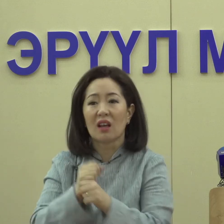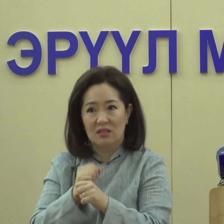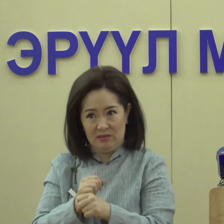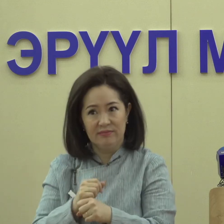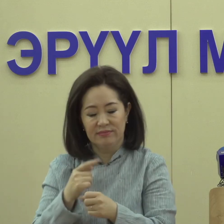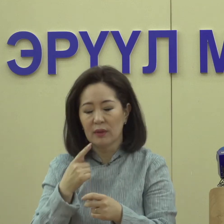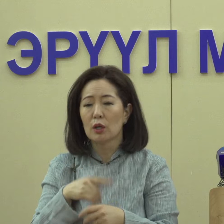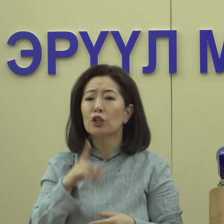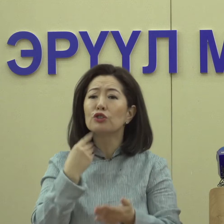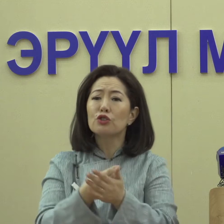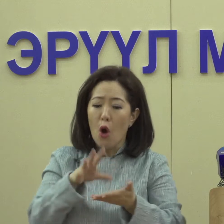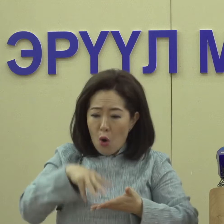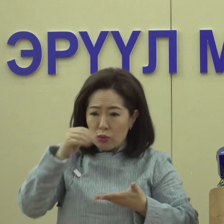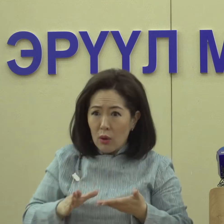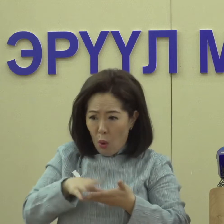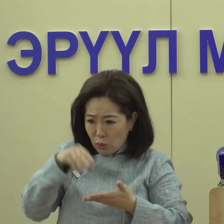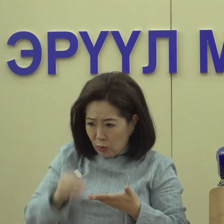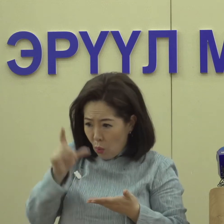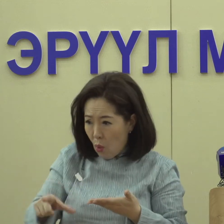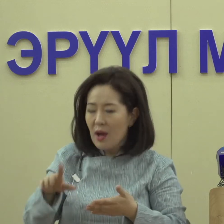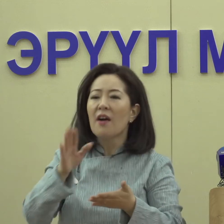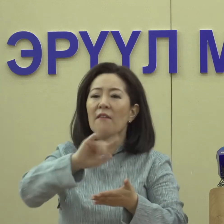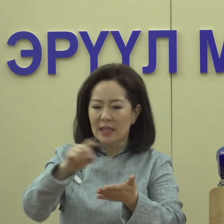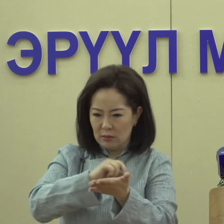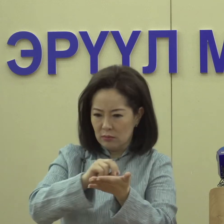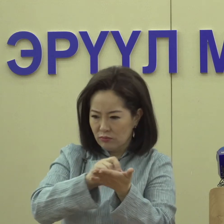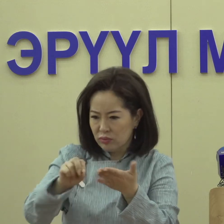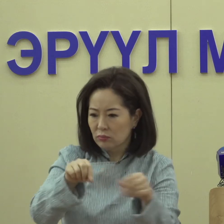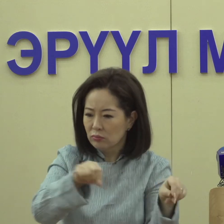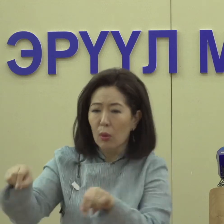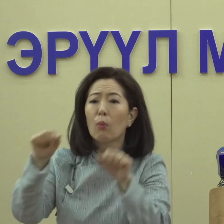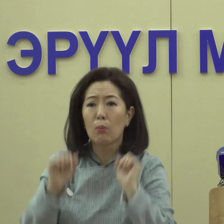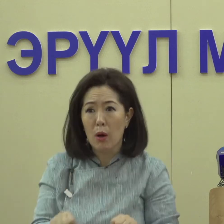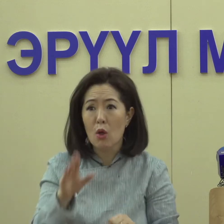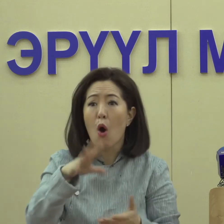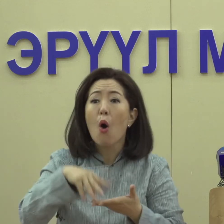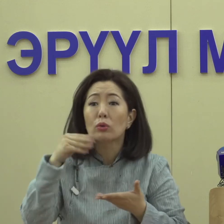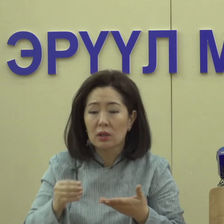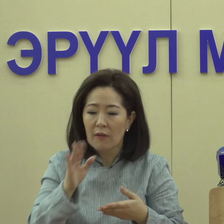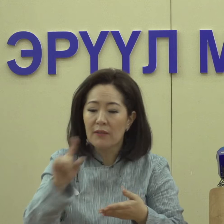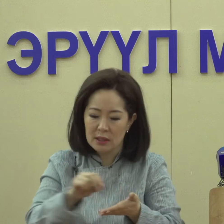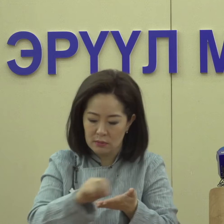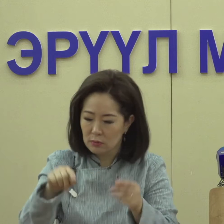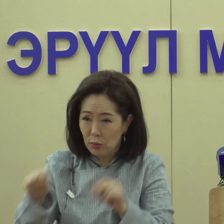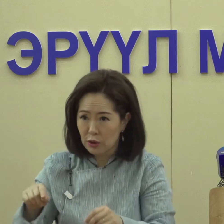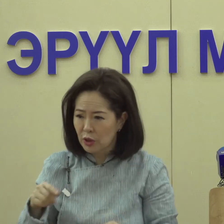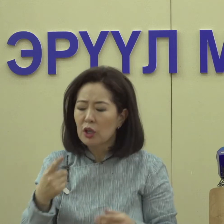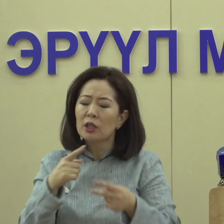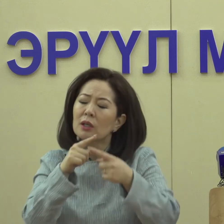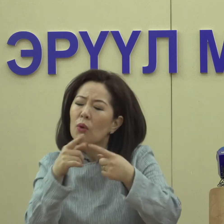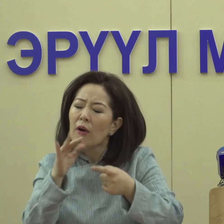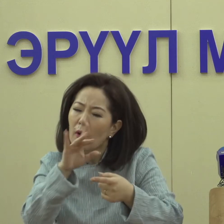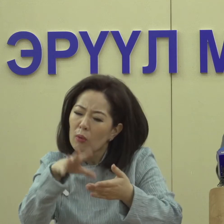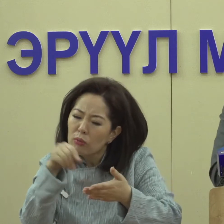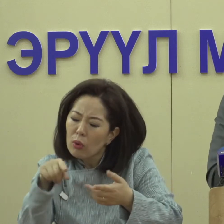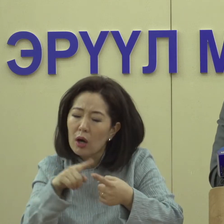визийг бол сунгах боломжтой гэж солонгосын талтайгаа тохирцсон. Тэгэхээр оюутны хувьд бол хоёр янз байгаа. Нэг нь бол энэ жил анх удаа солонгос улсад